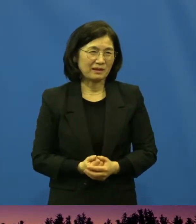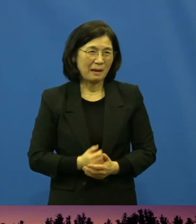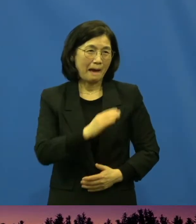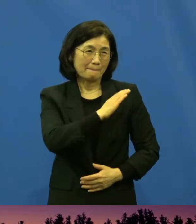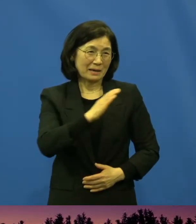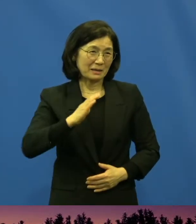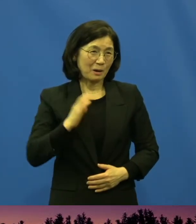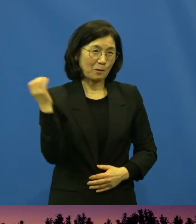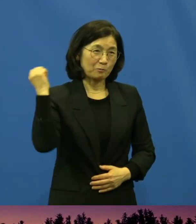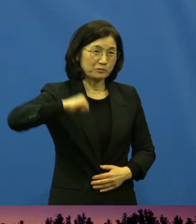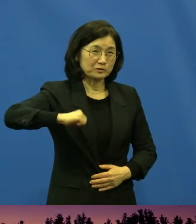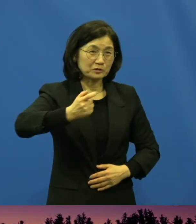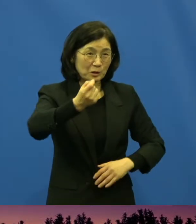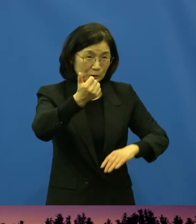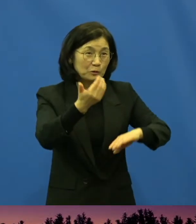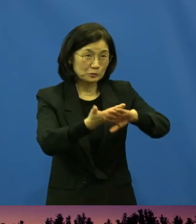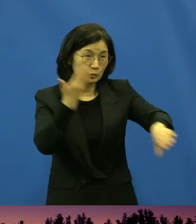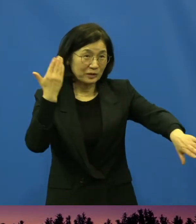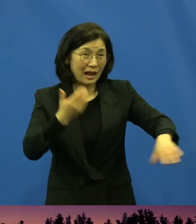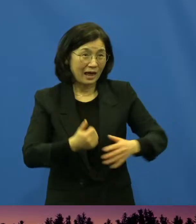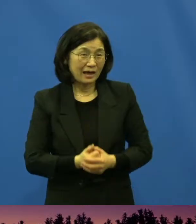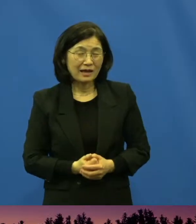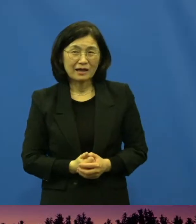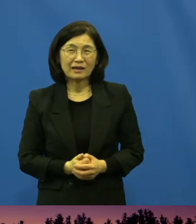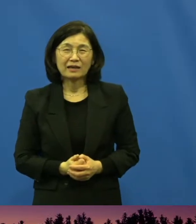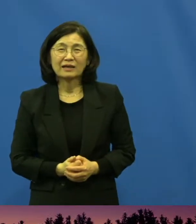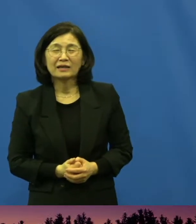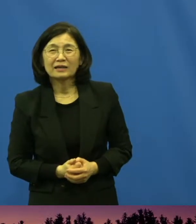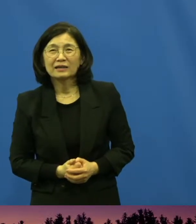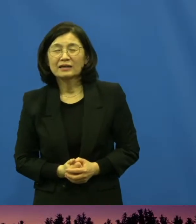우리가 죄를 이제 더 이상 갈망하지 않아요.